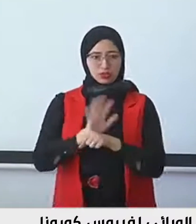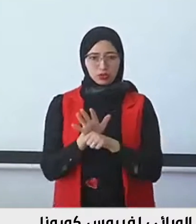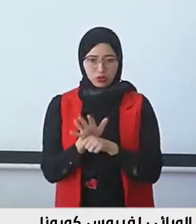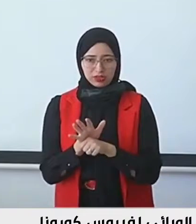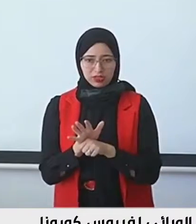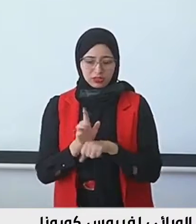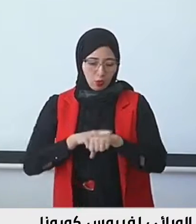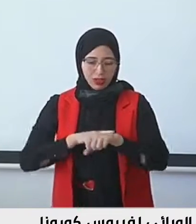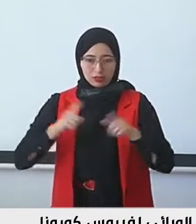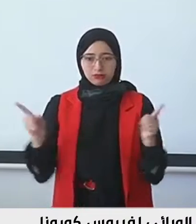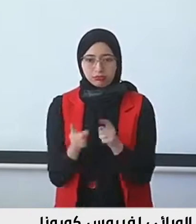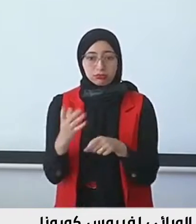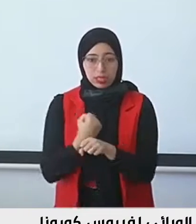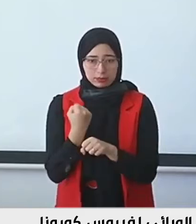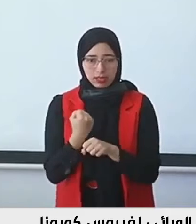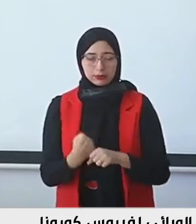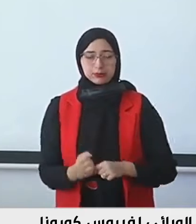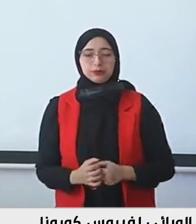قصيرة.